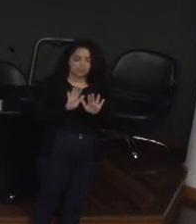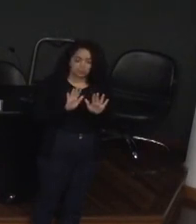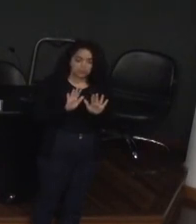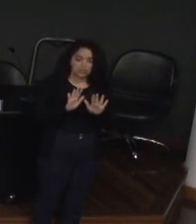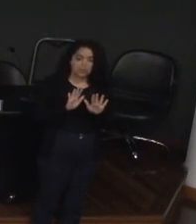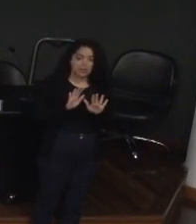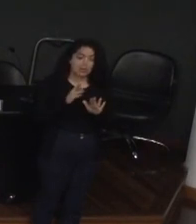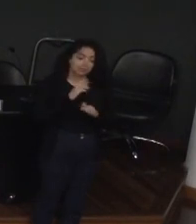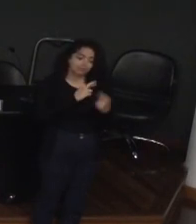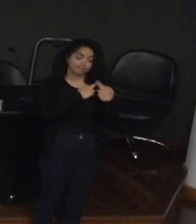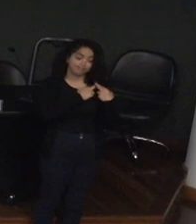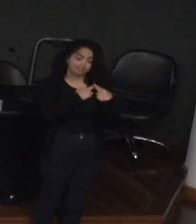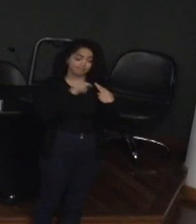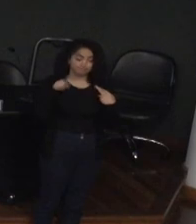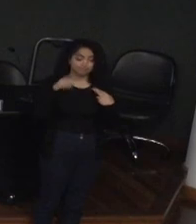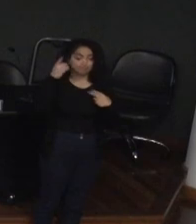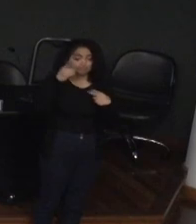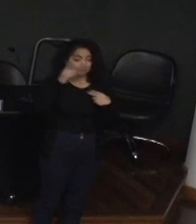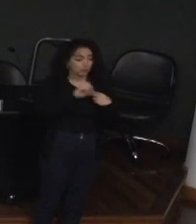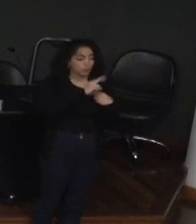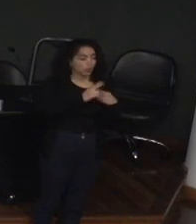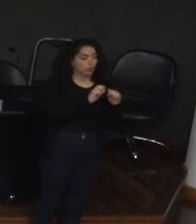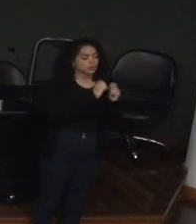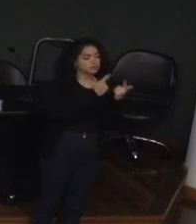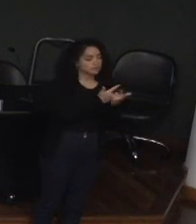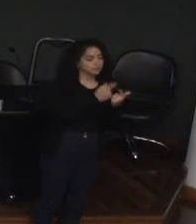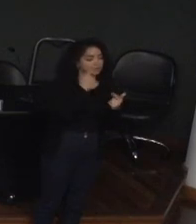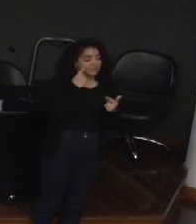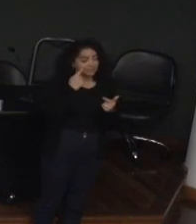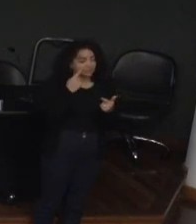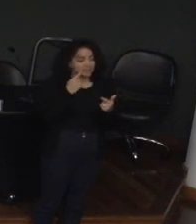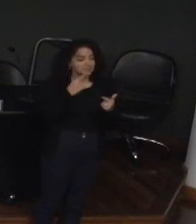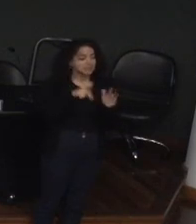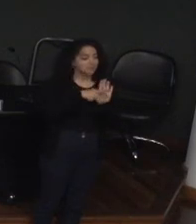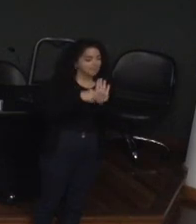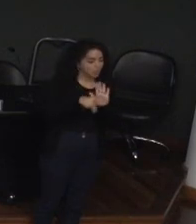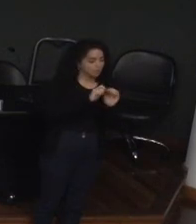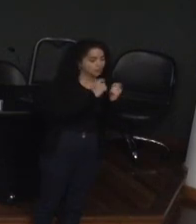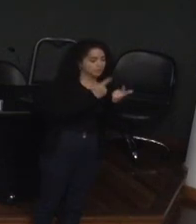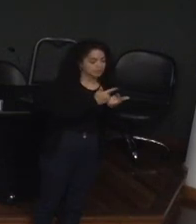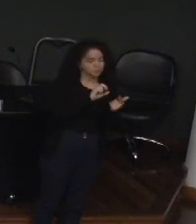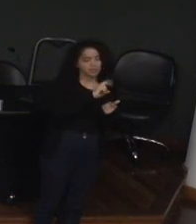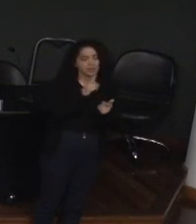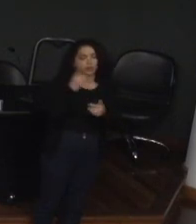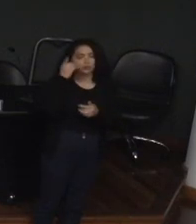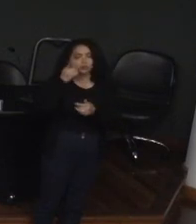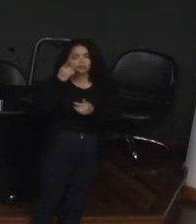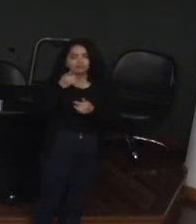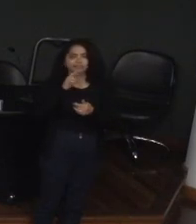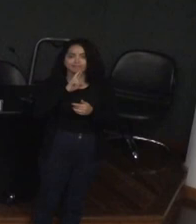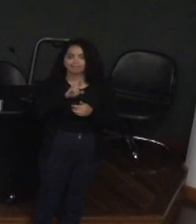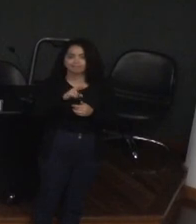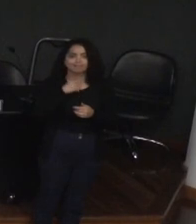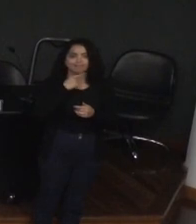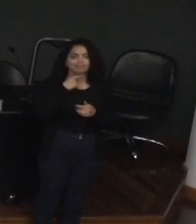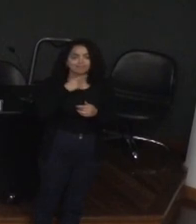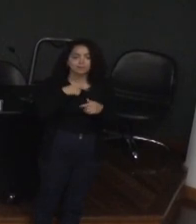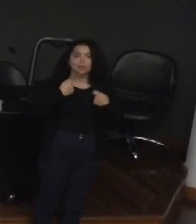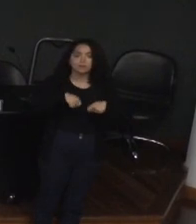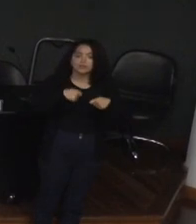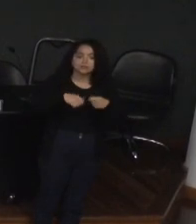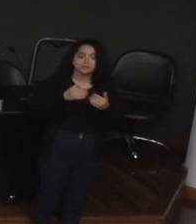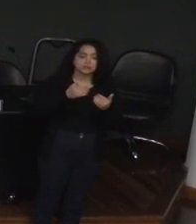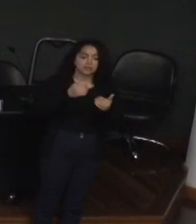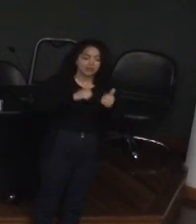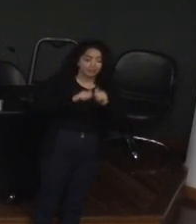sabe se vai responsabilizar o deputado ou a Assembleia, porque daí tem que ver se esse dado é da Assembleia ou o deputado, o controlador, que é o que a gente não conseguiu responder aqui. Precisaria avaliar